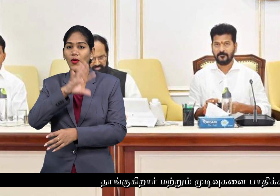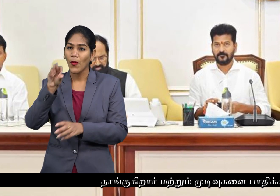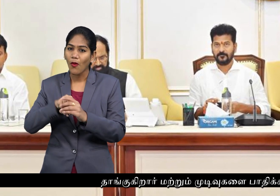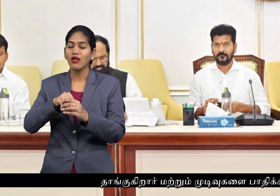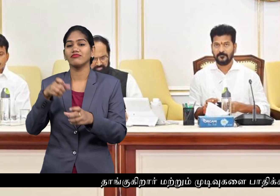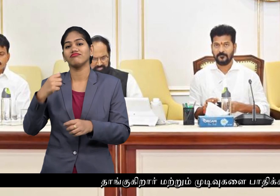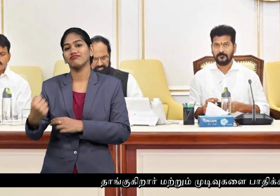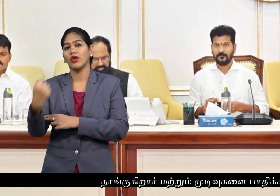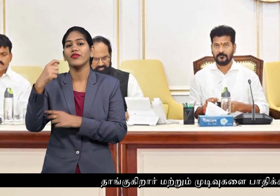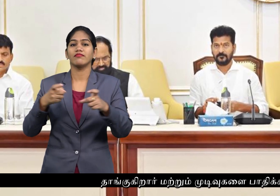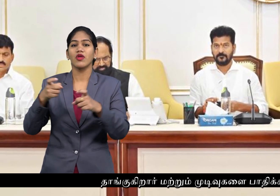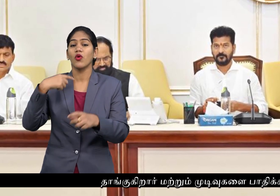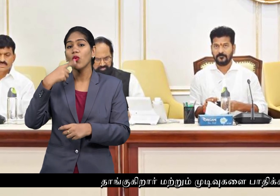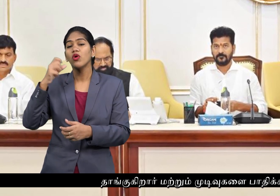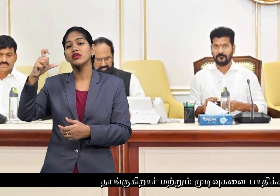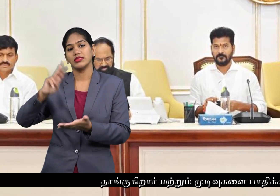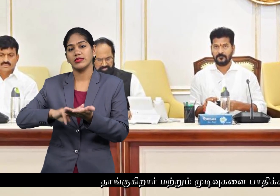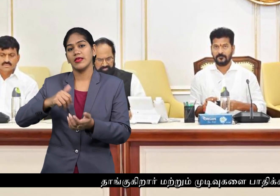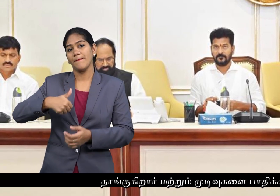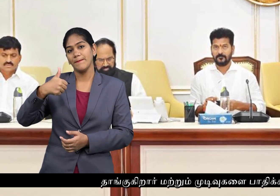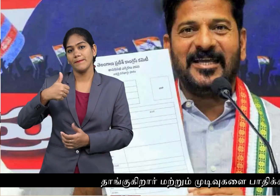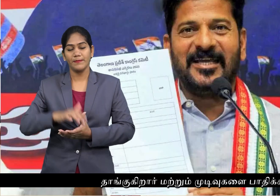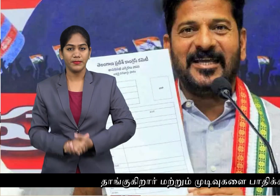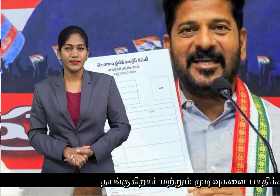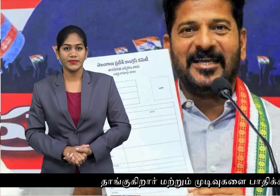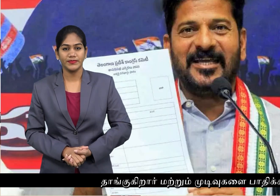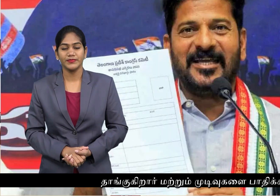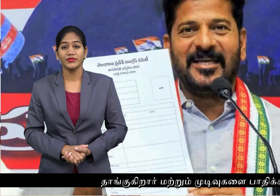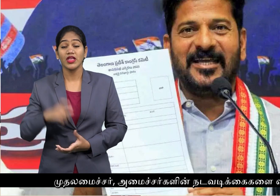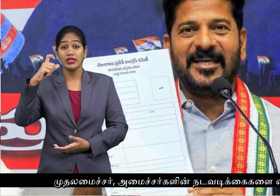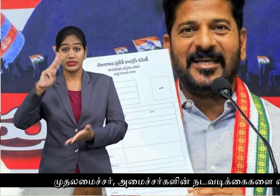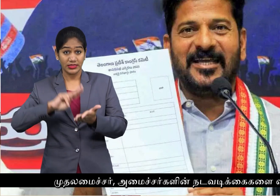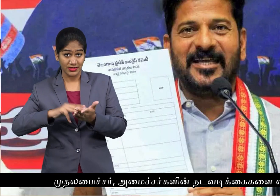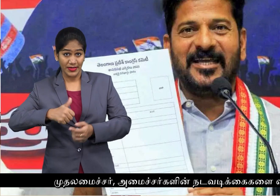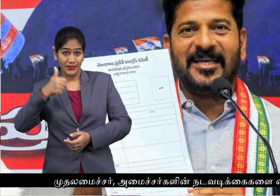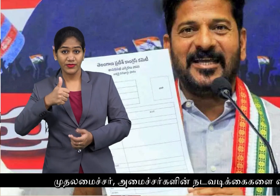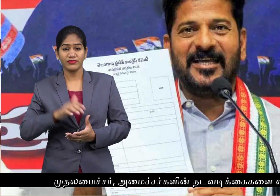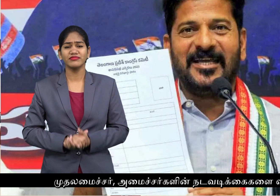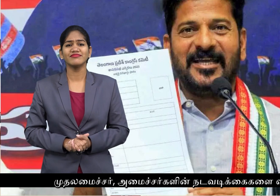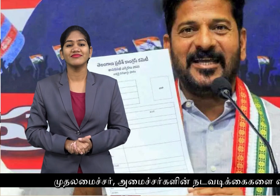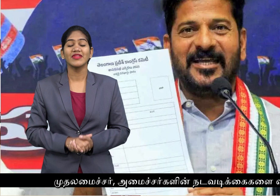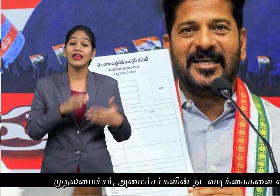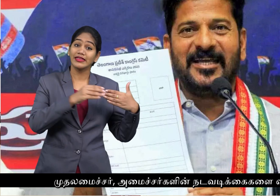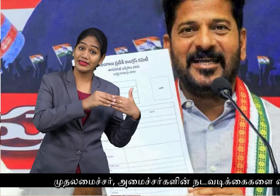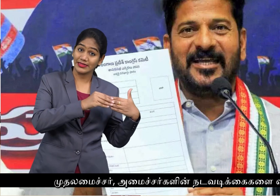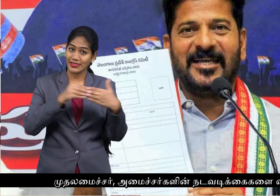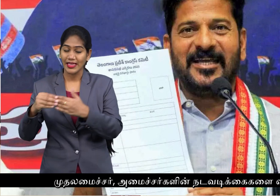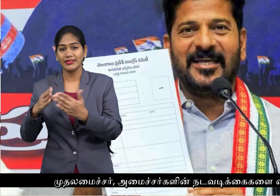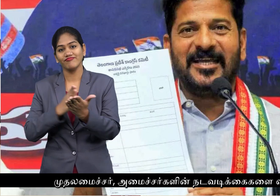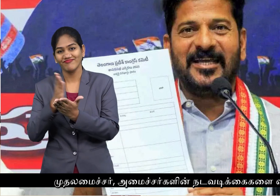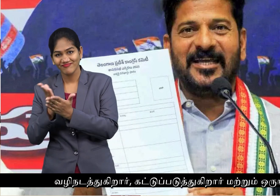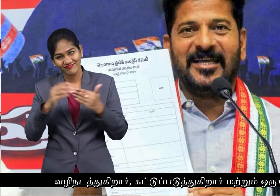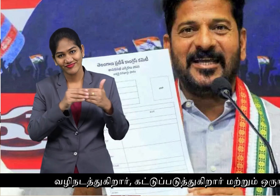தாங்குகிறார் மற்றும் முடிவுகளை பாதிக்கிறார். முதலமைச்சர் அமைச்சர்களின்